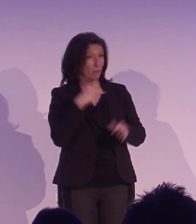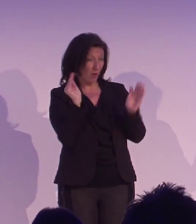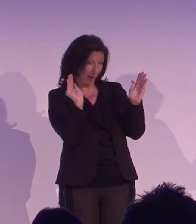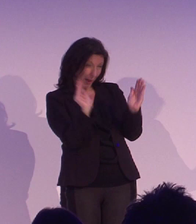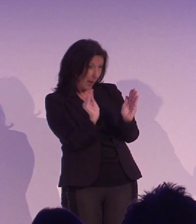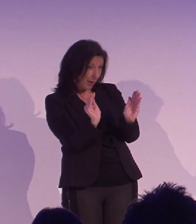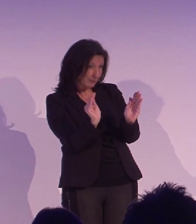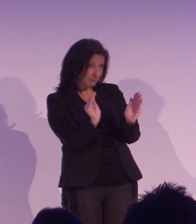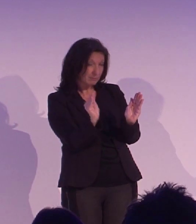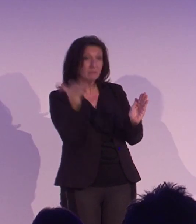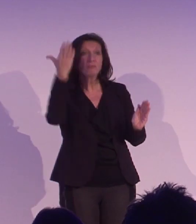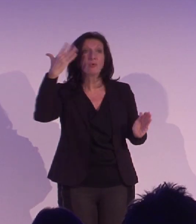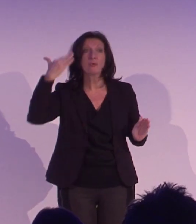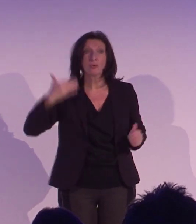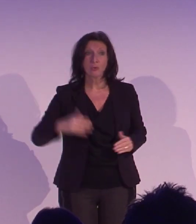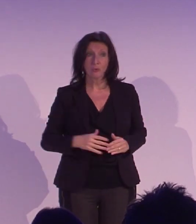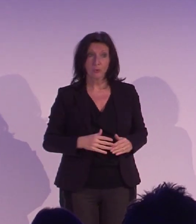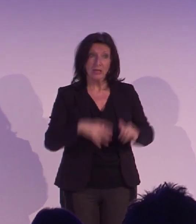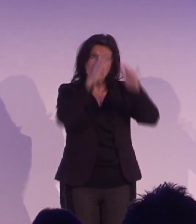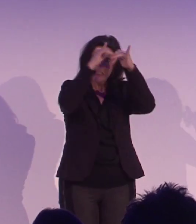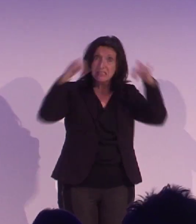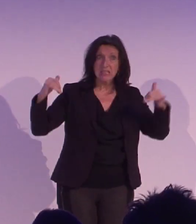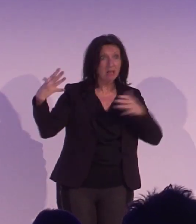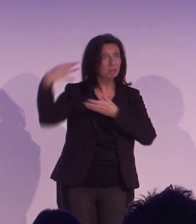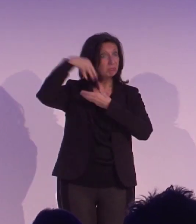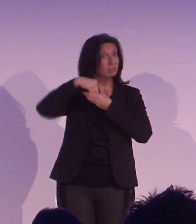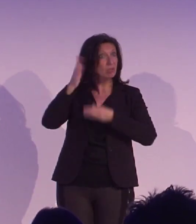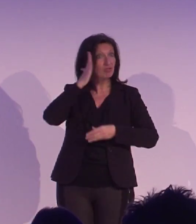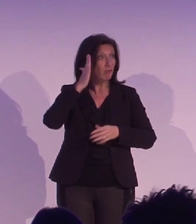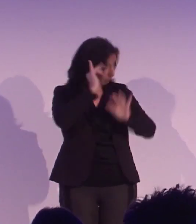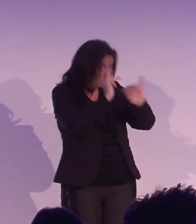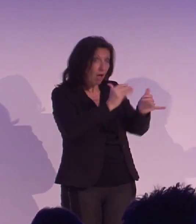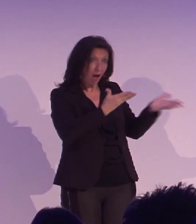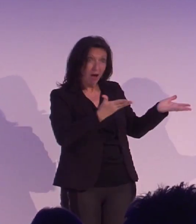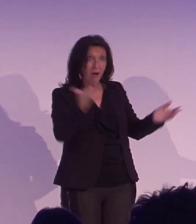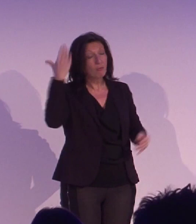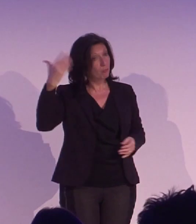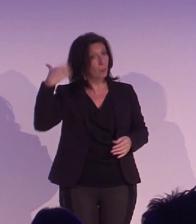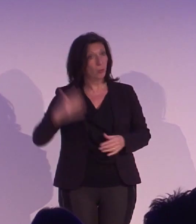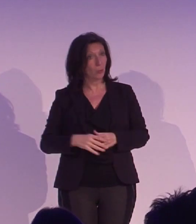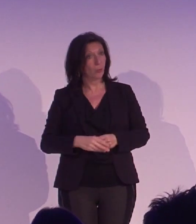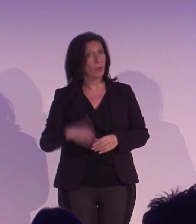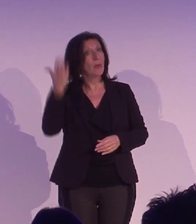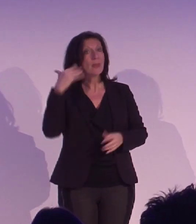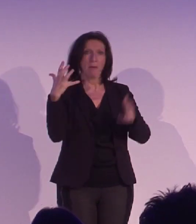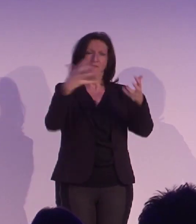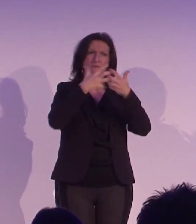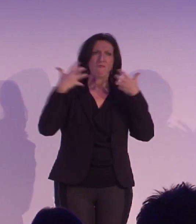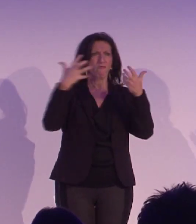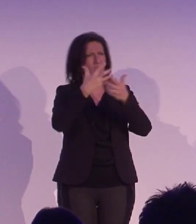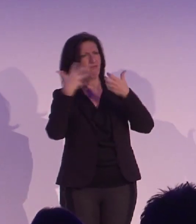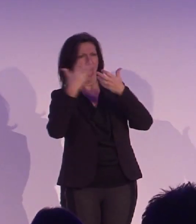kleiner Fuchs schlief einmal in meinem Zelt. Ja, damals, als ich im Wald